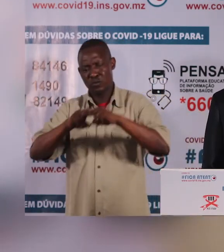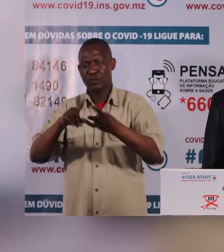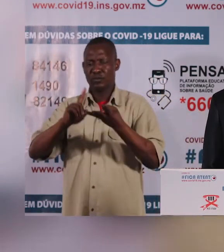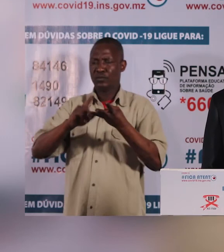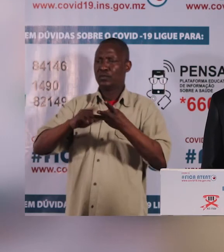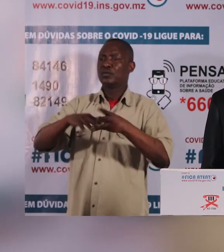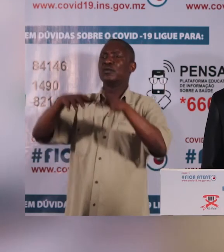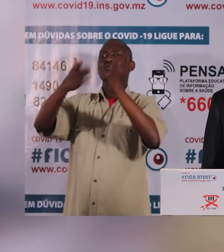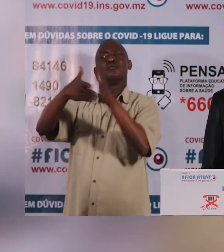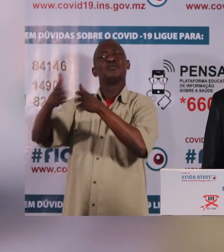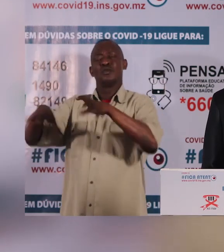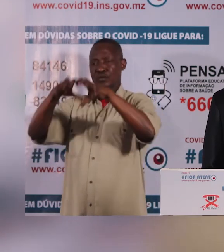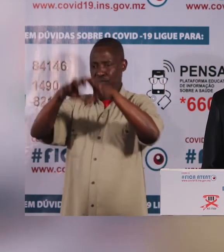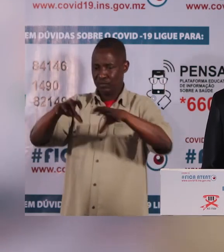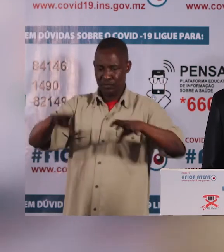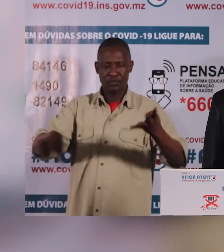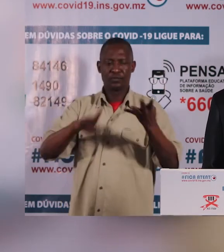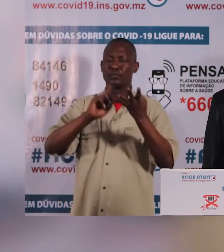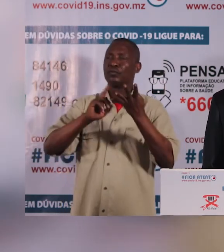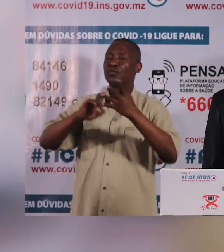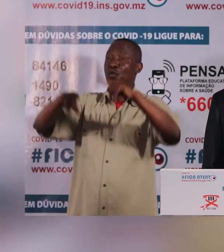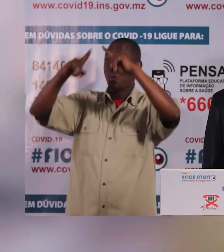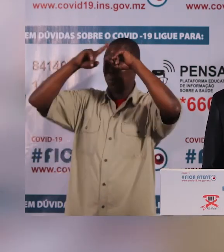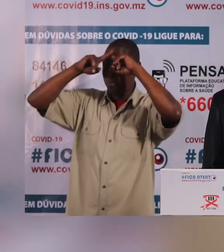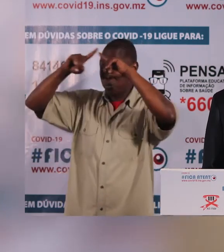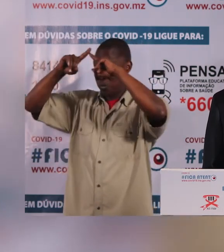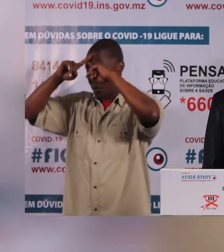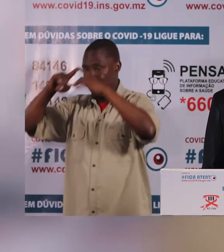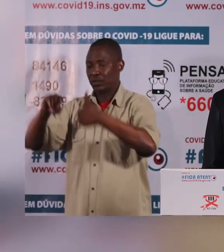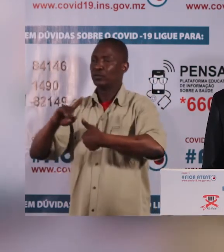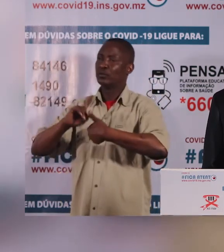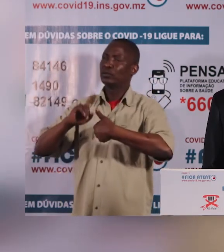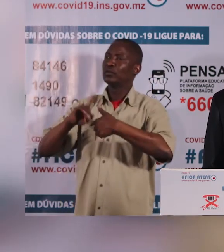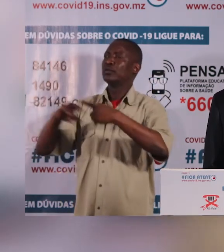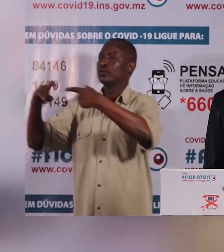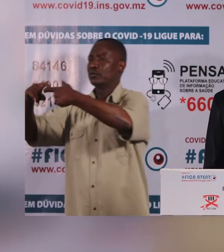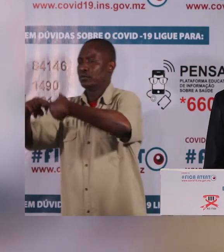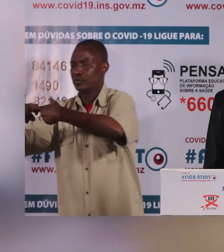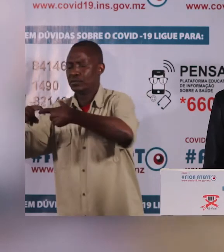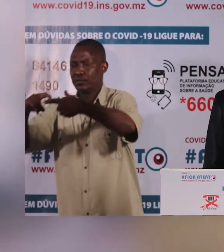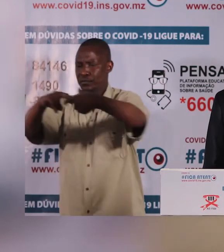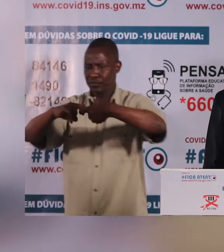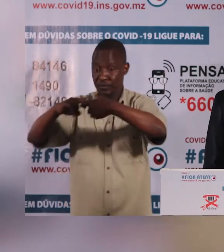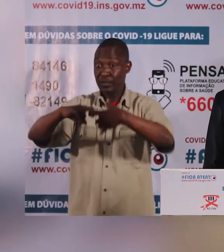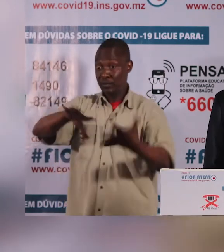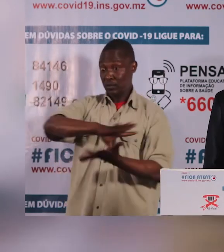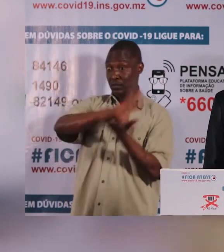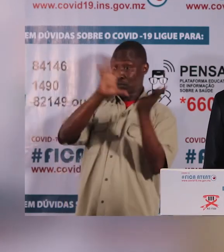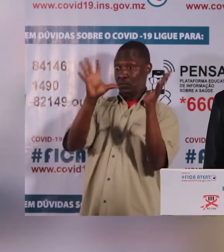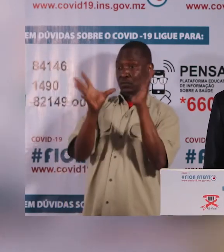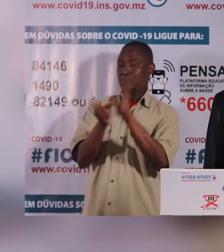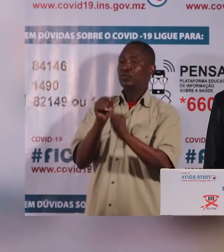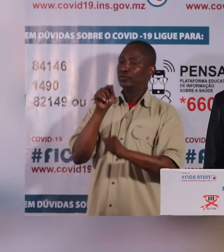e agregados familiares também nos bairros da cidade de Nampula. O inquérito está a